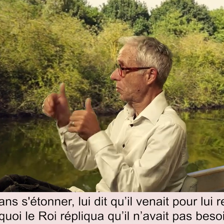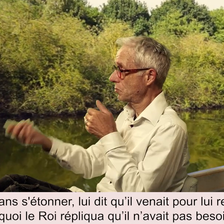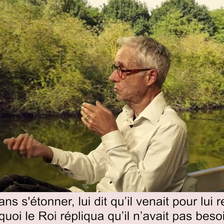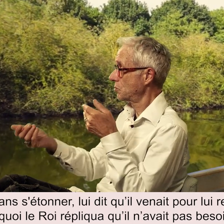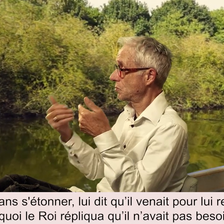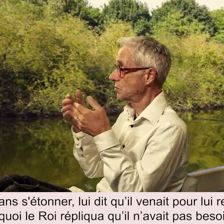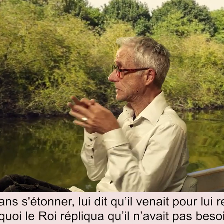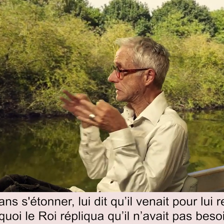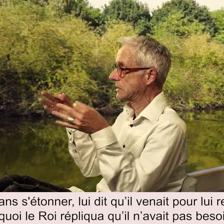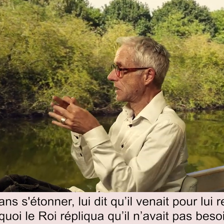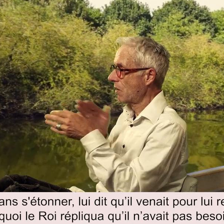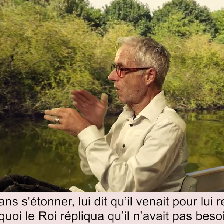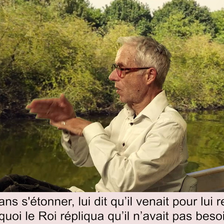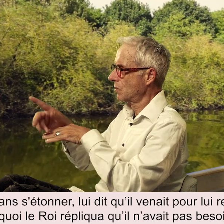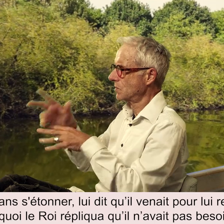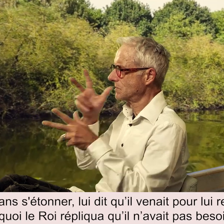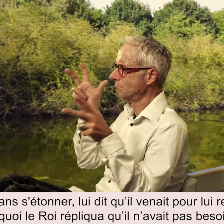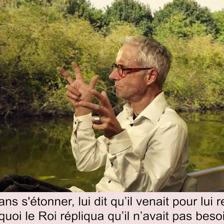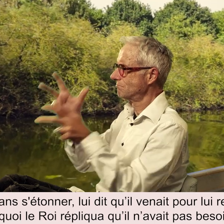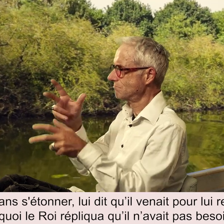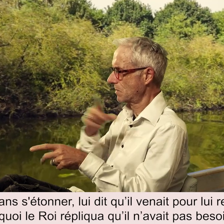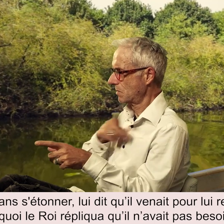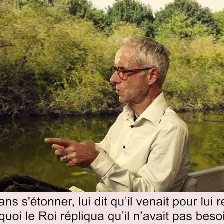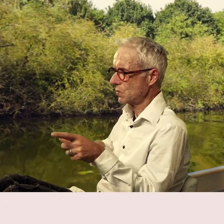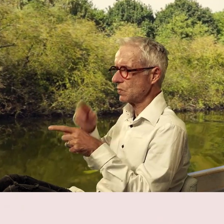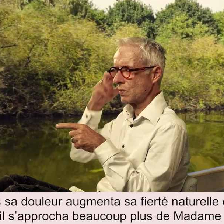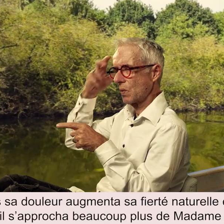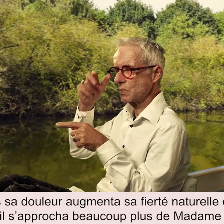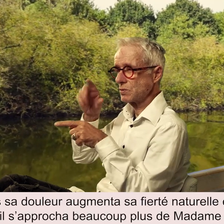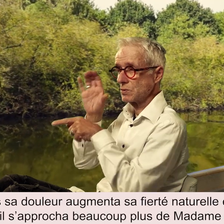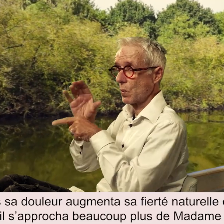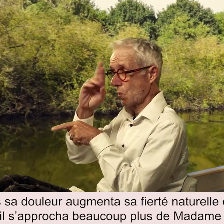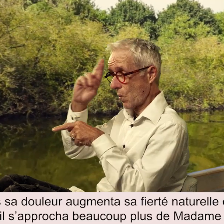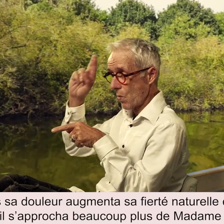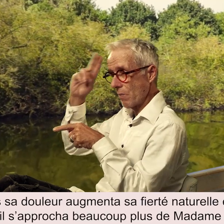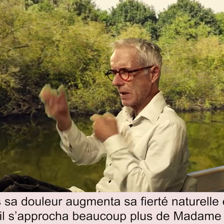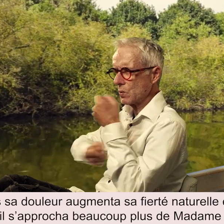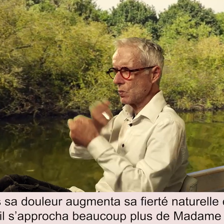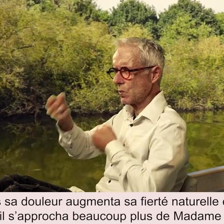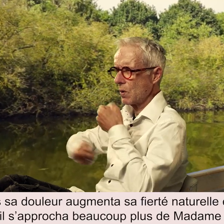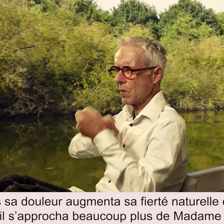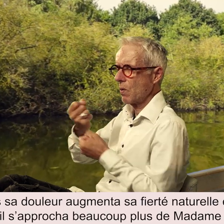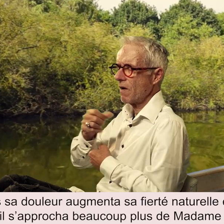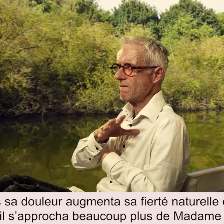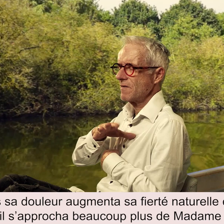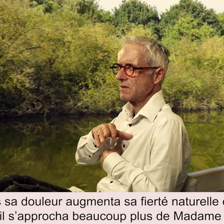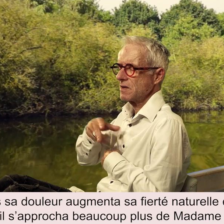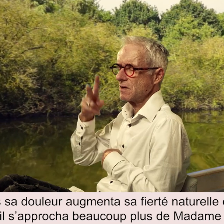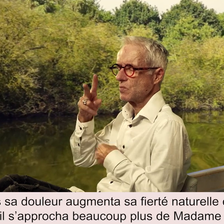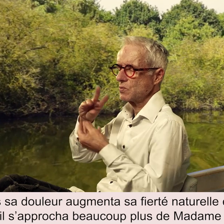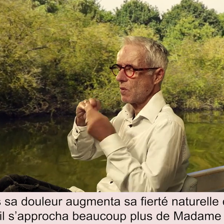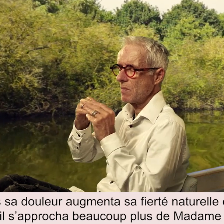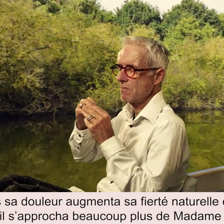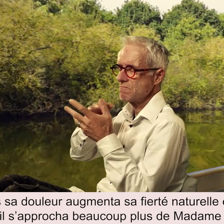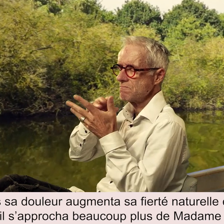outré dans le cœur et contre le roi et contre le duc d'Anjou. Mais sa douleur augmenta sa fierté naturelle et, par